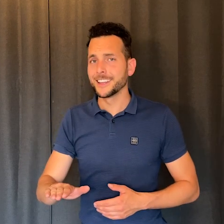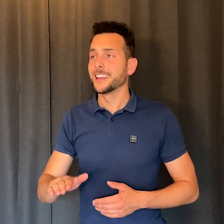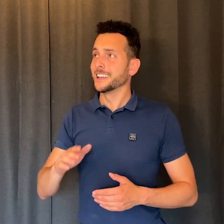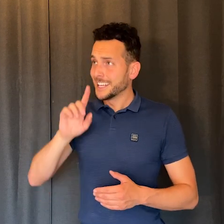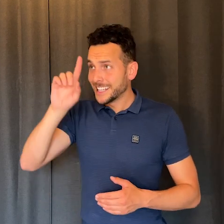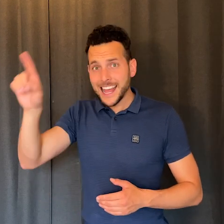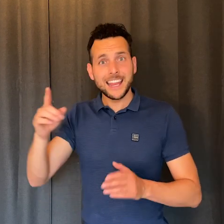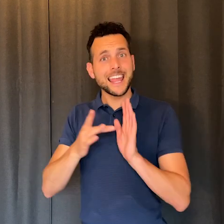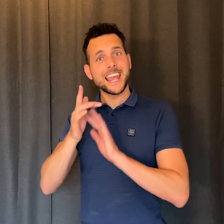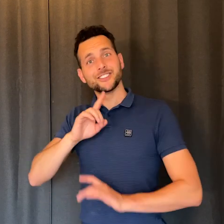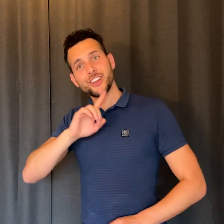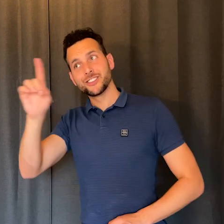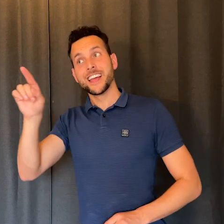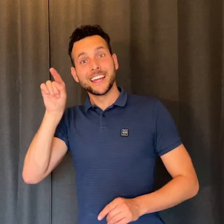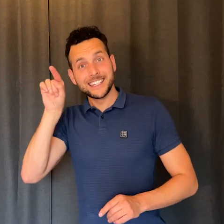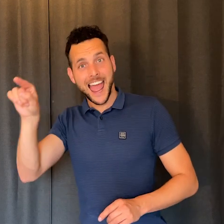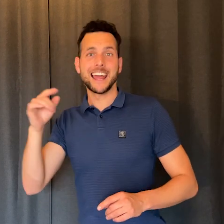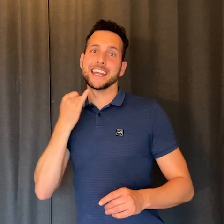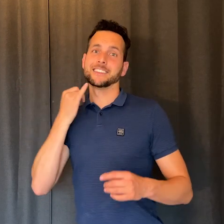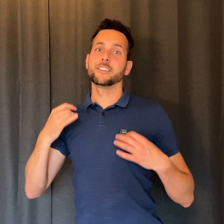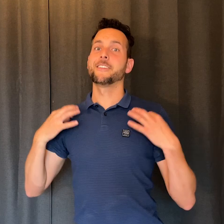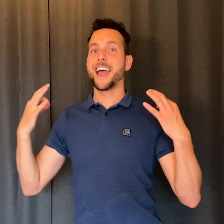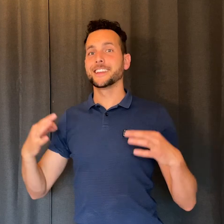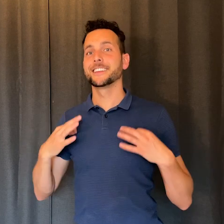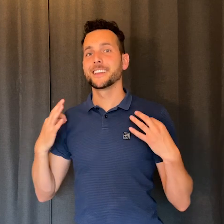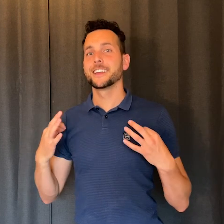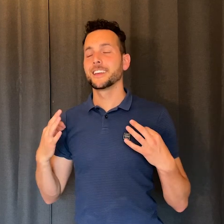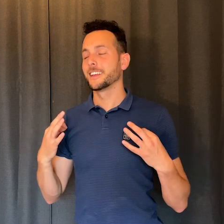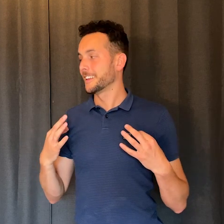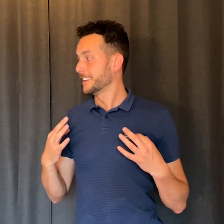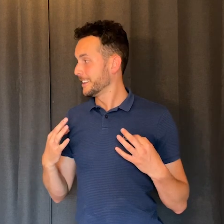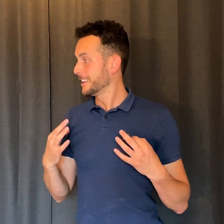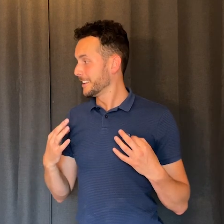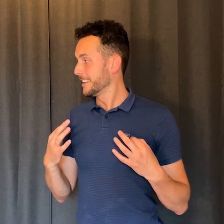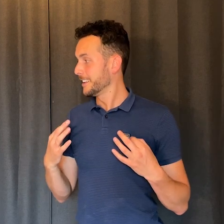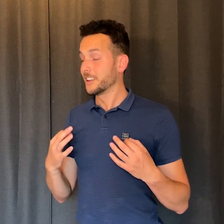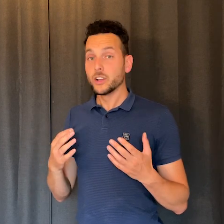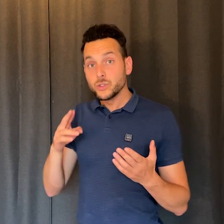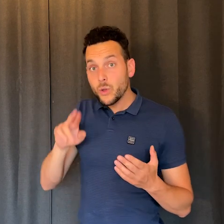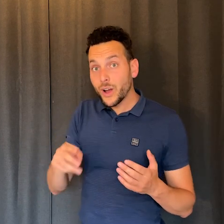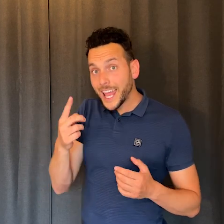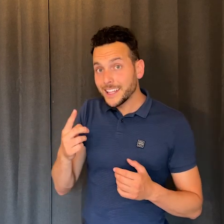naar Jezus, want daar is het fijn. Mooi, hè? Ja, is er nog één?